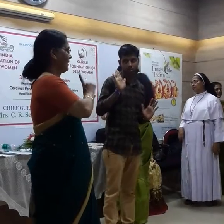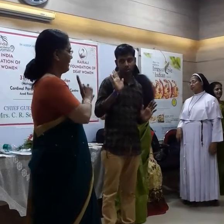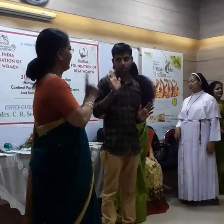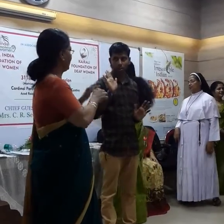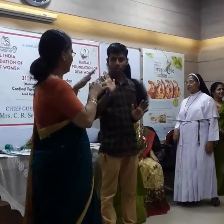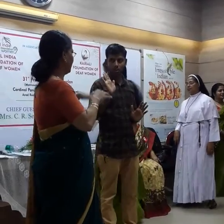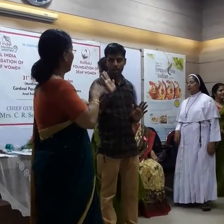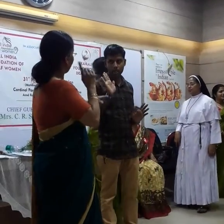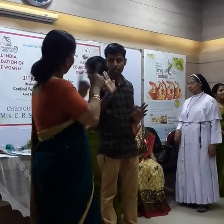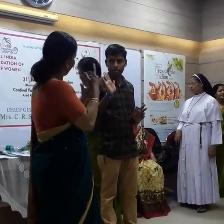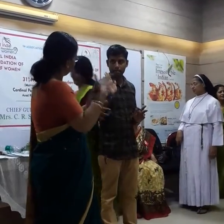അച്ഛനും അമ്മയും ചേർന്ന കുടുംബം.